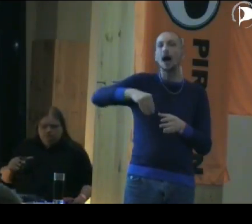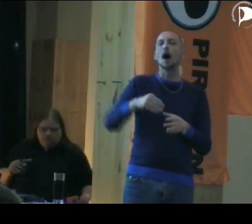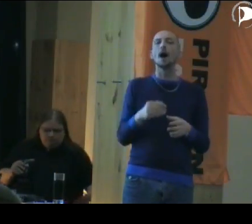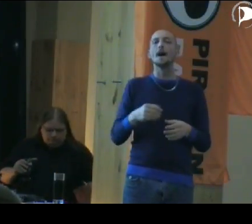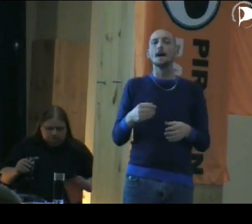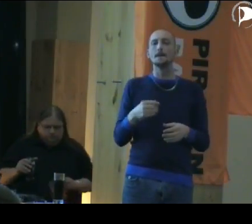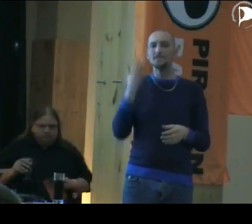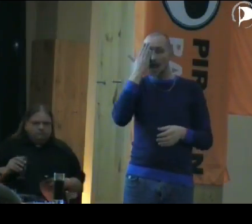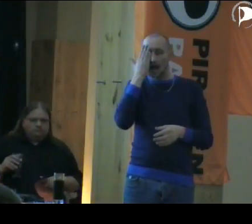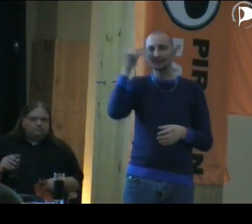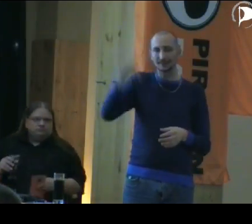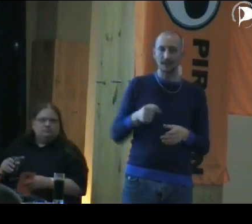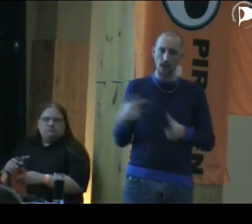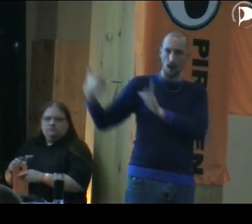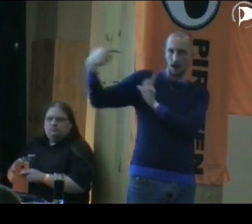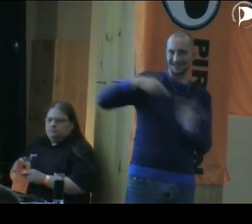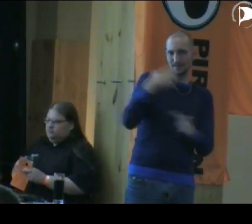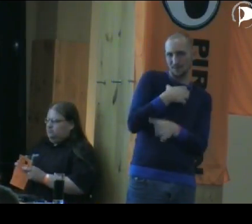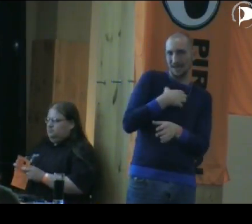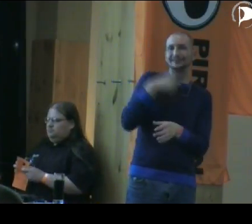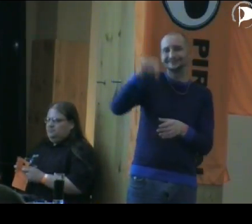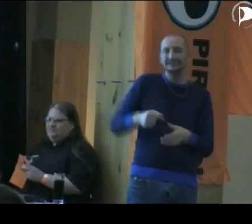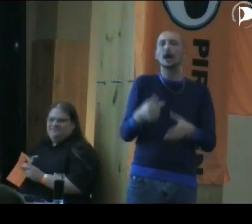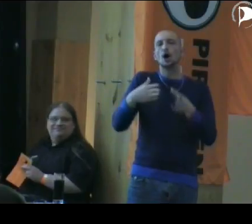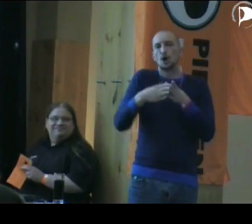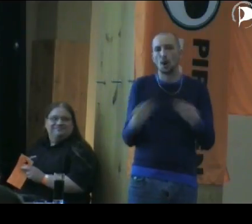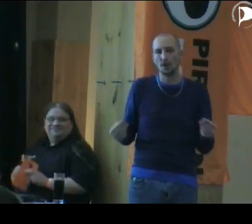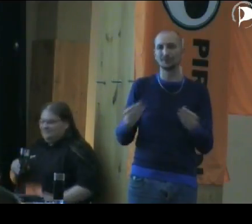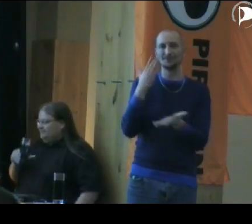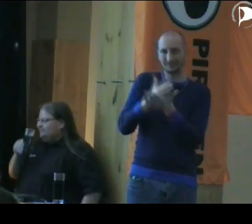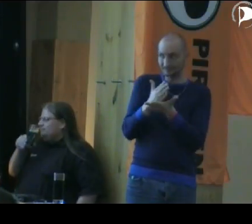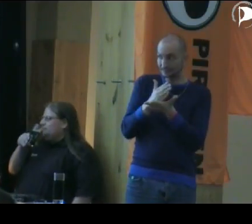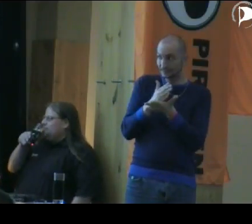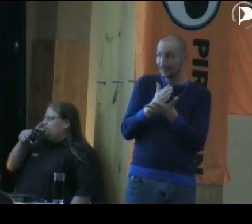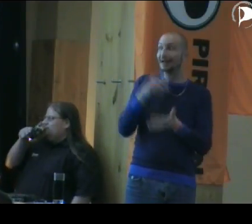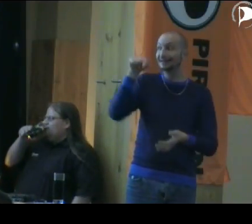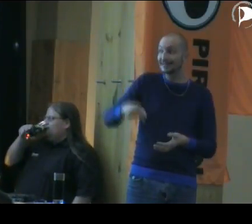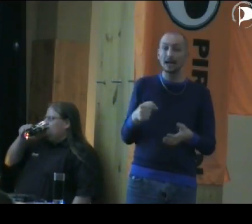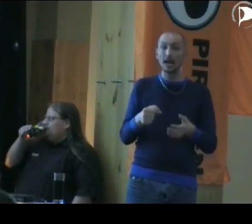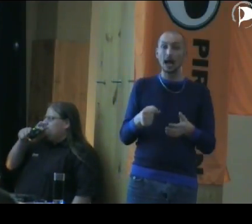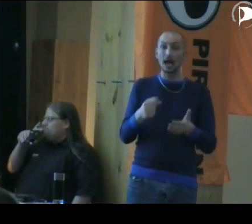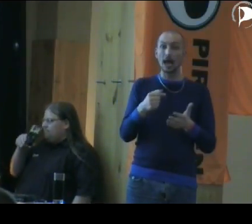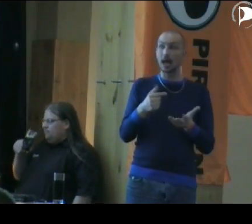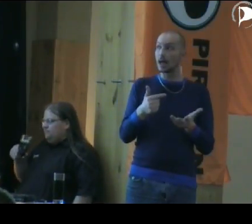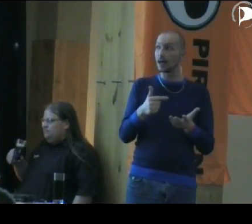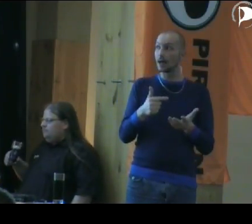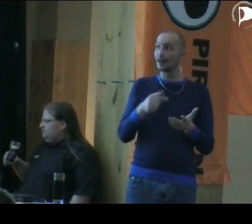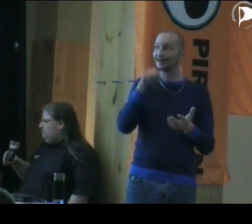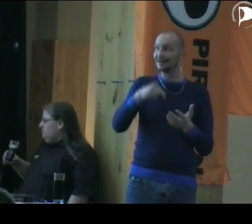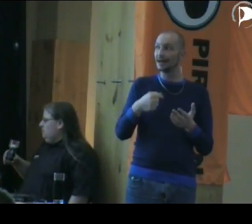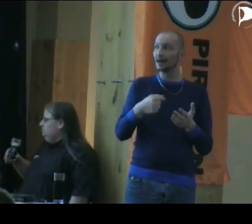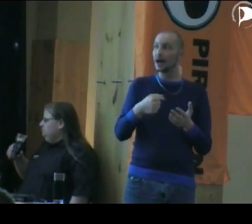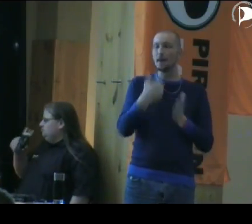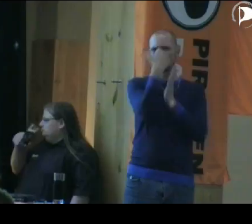andere probleme dieses problem wird elegant gelöst es ist nicht geplant einen sonderzug zu